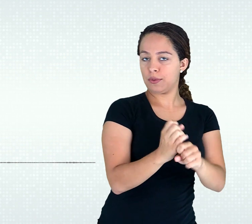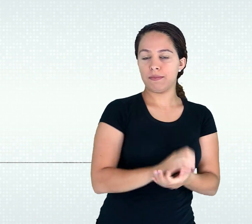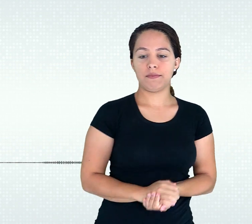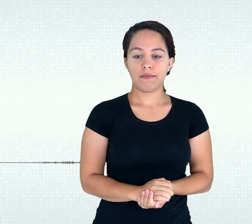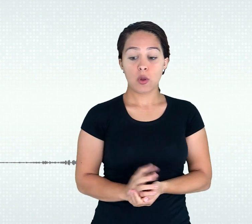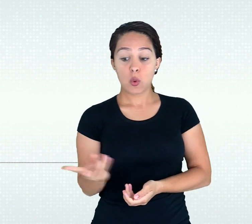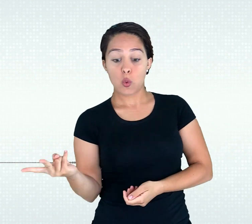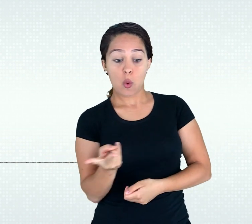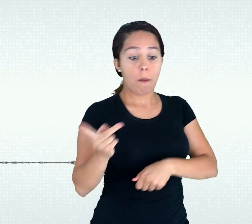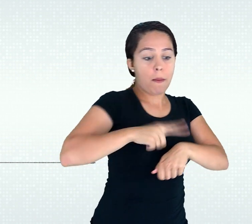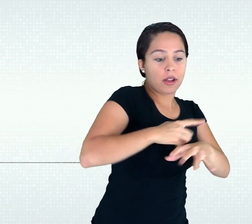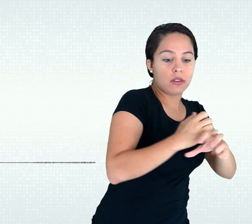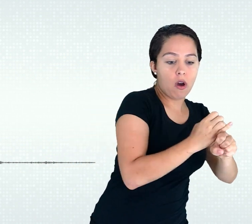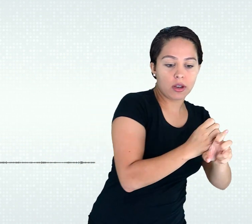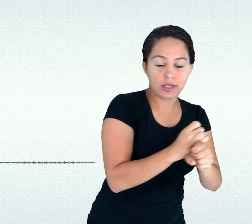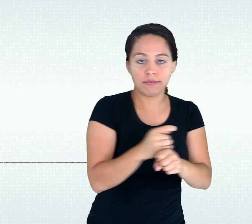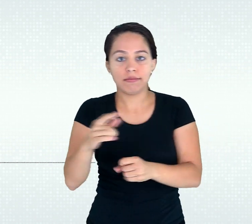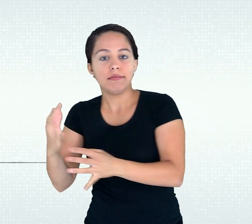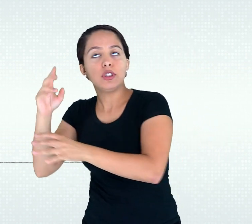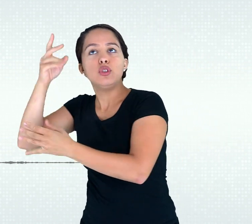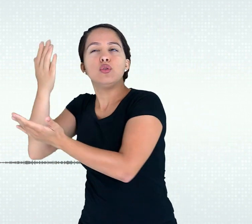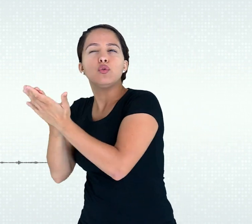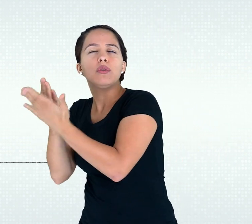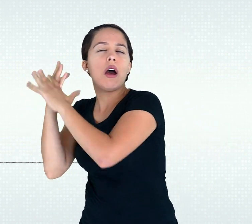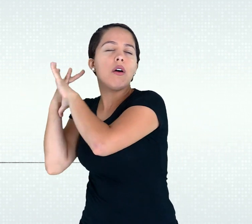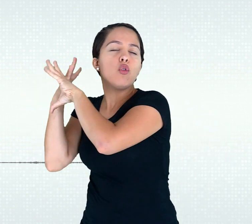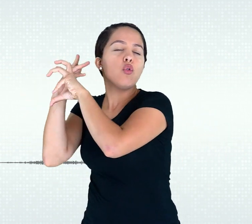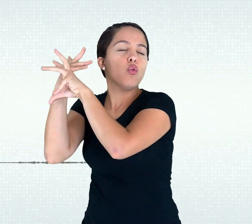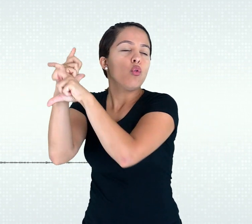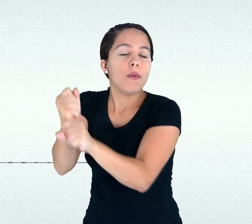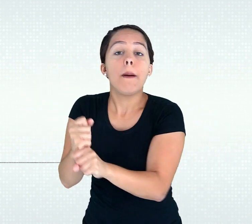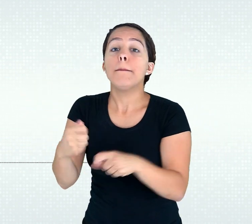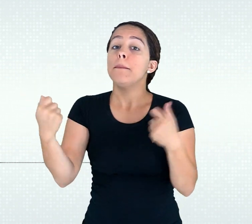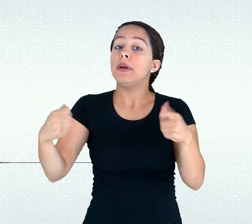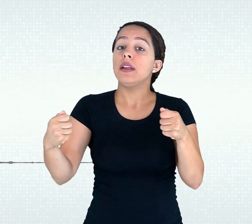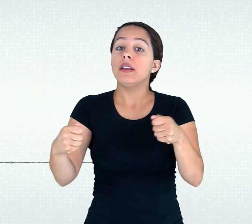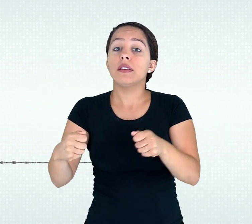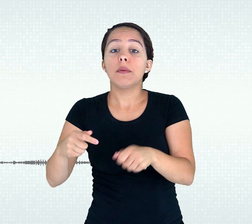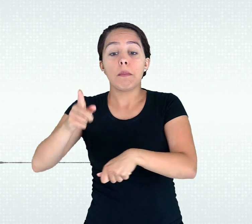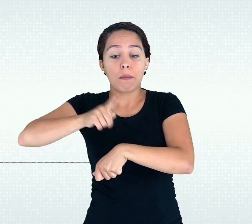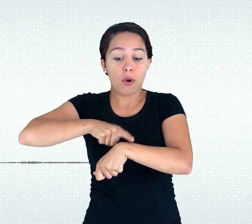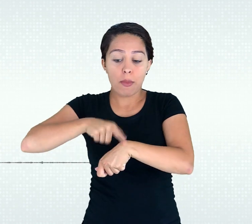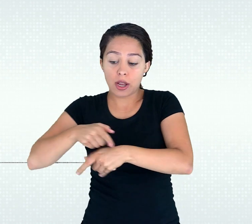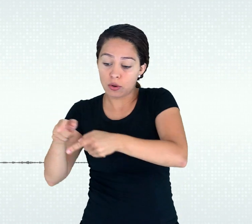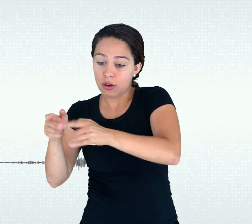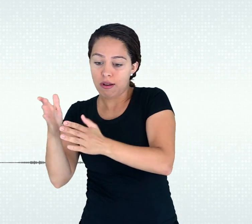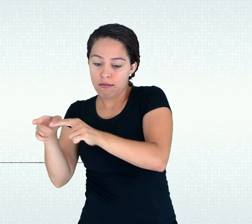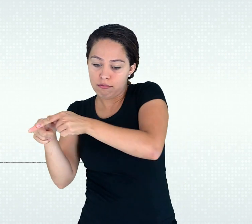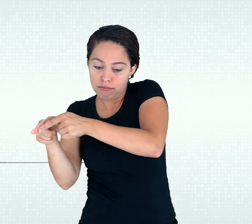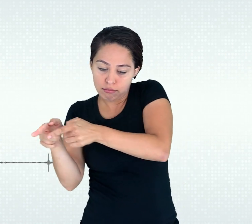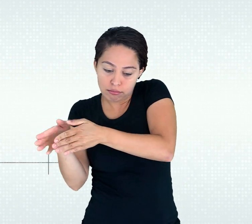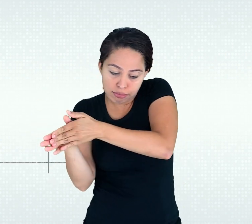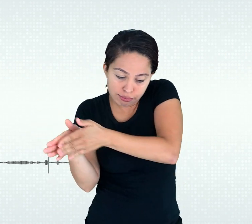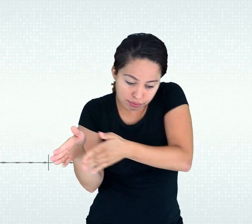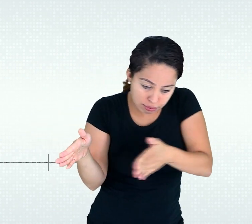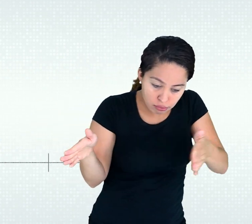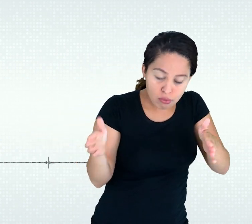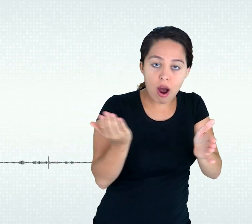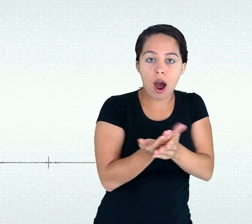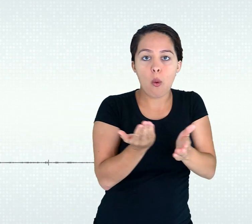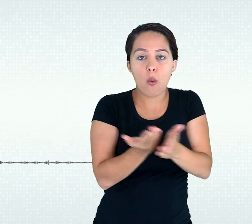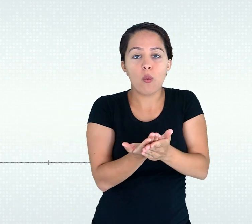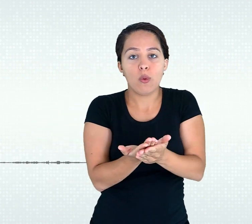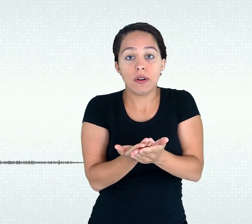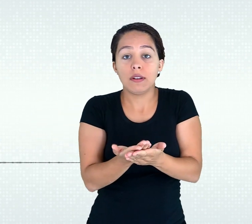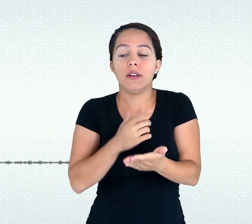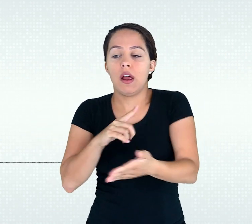fundamentalmente indissociáveis devem ocorrer de forma paralela ao período letivo tendo